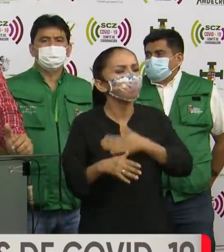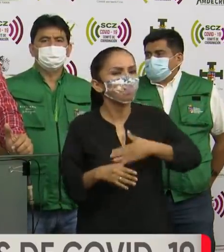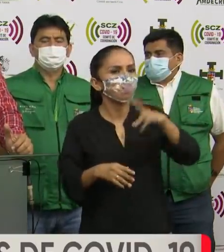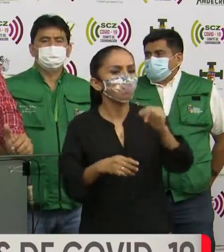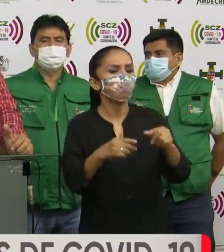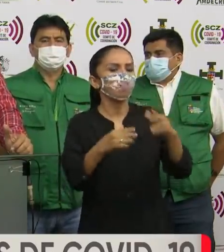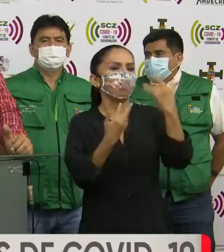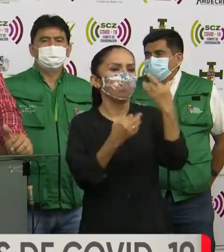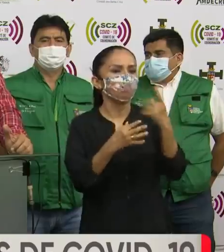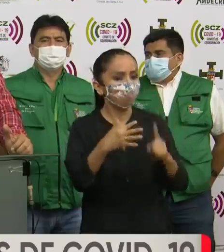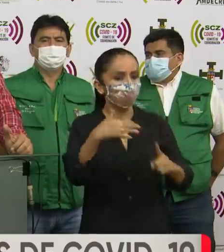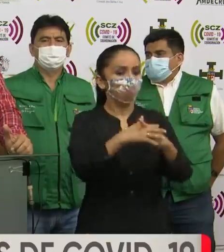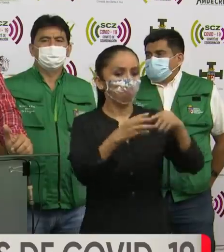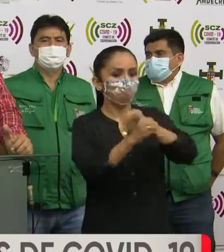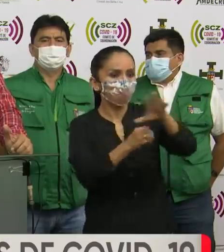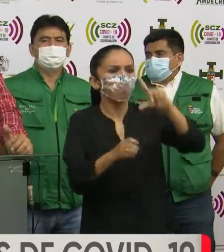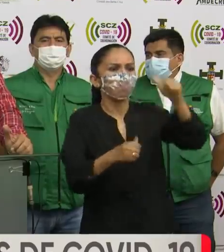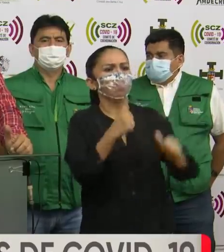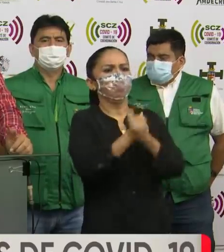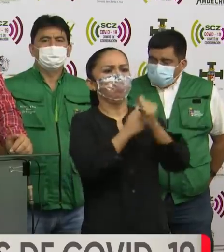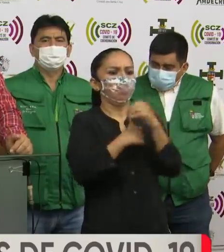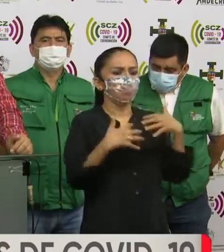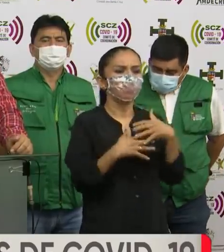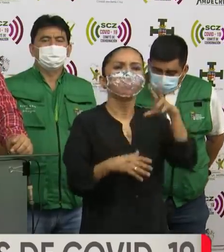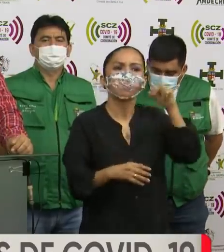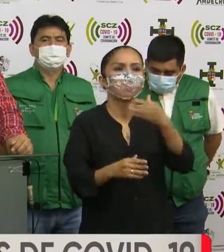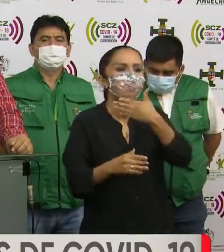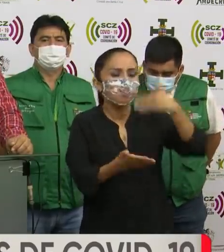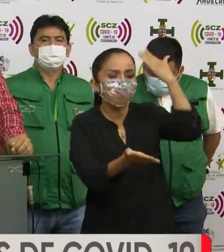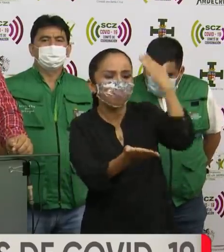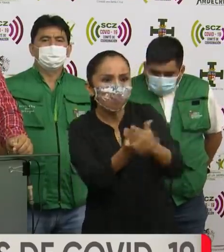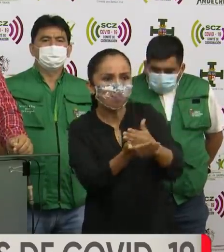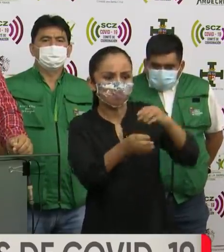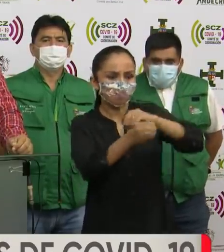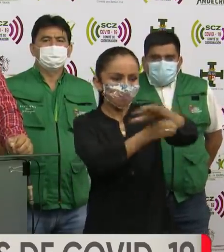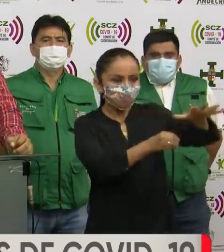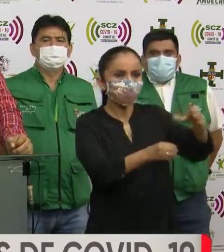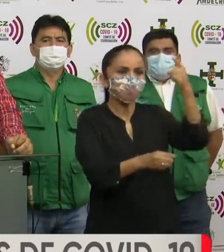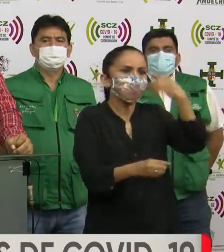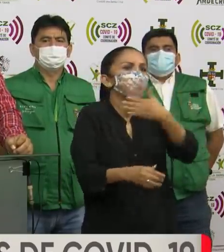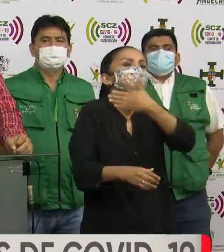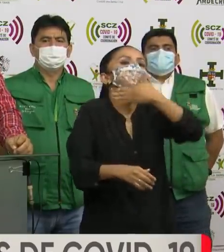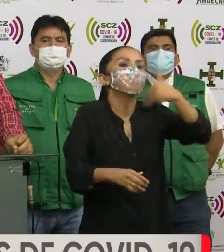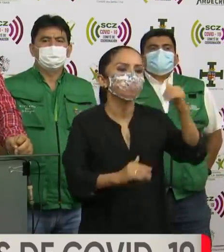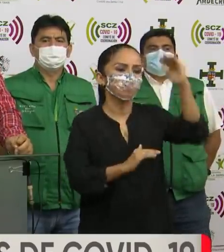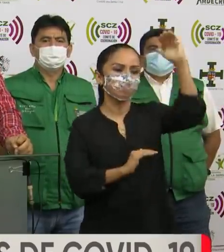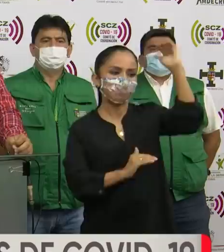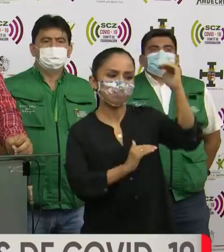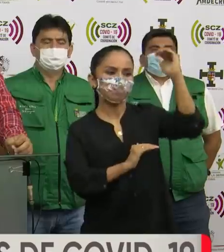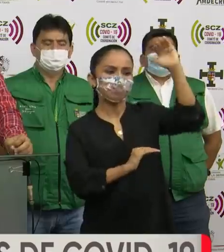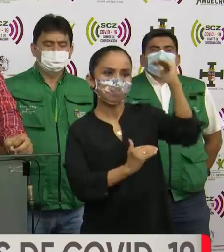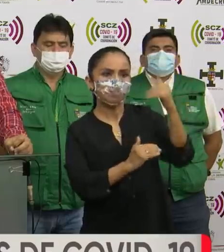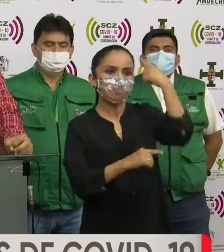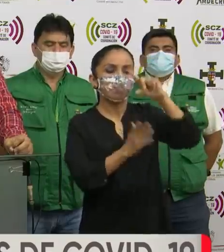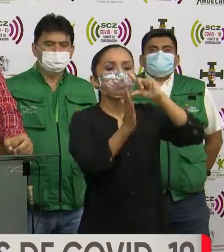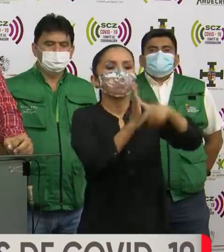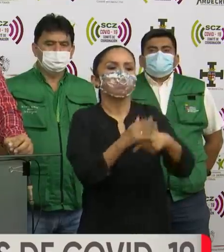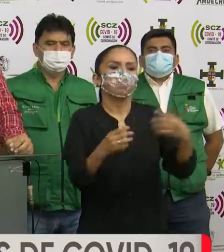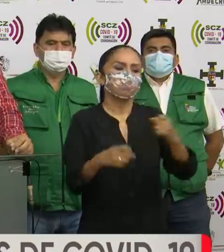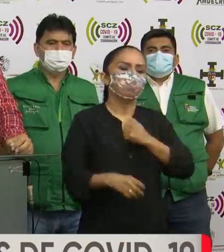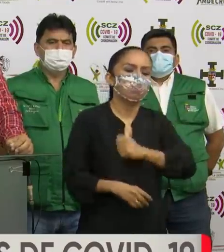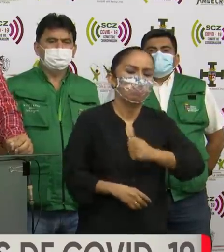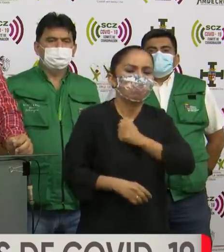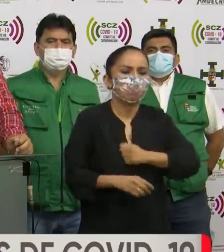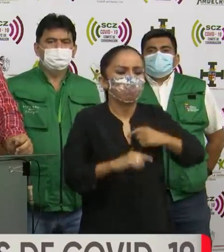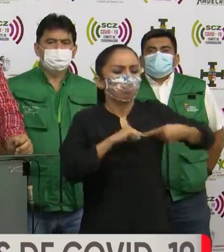Es mejor alejarnos del riesgo, cortar la cadena de transmisión del virus en lo posible para que no estemos lamentablemente